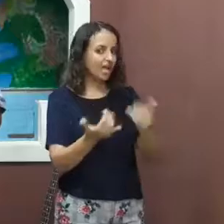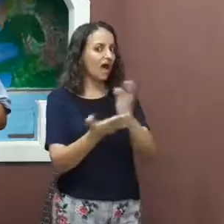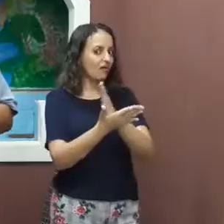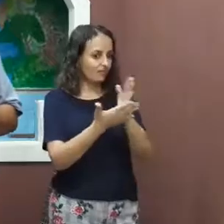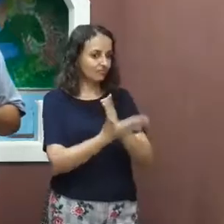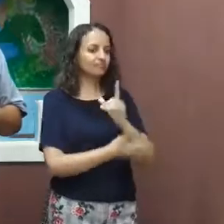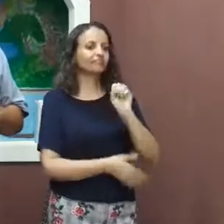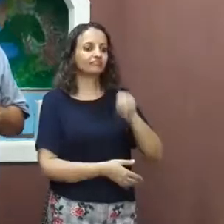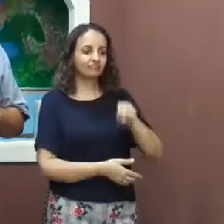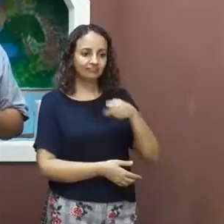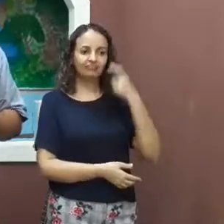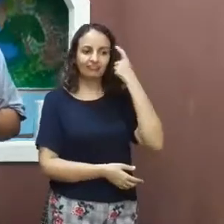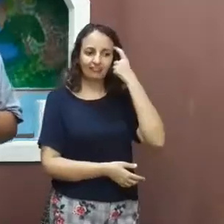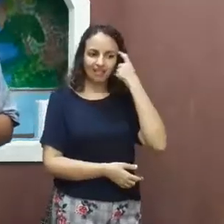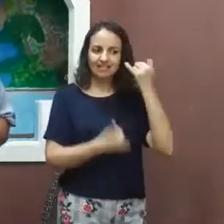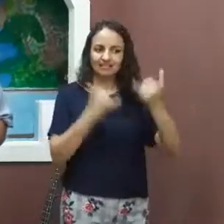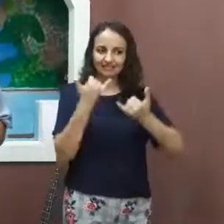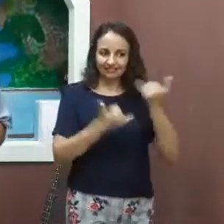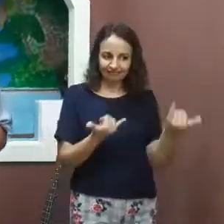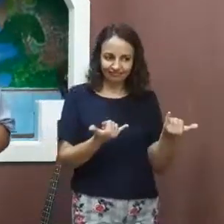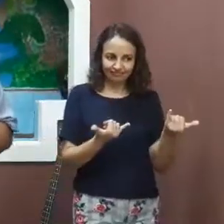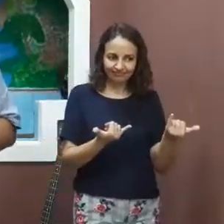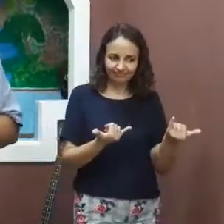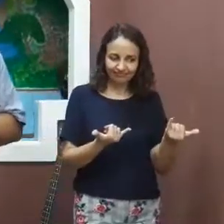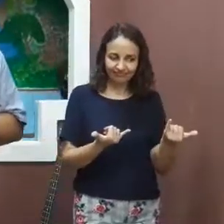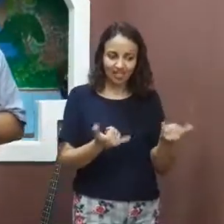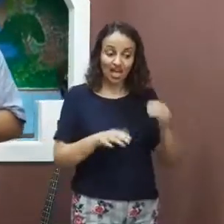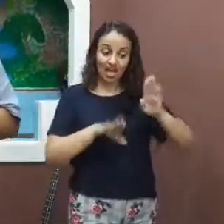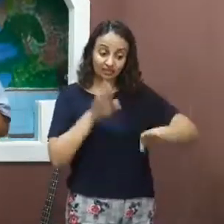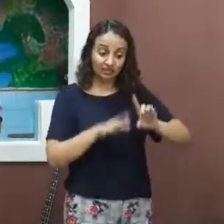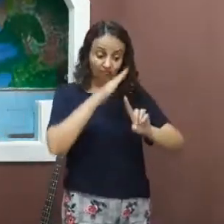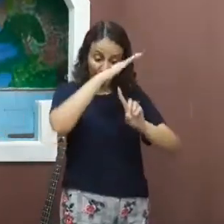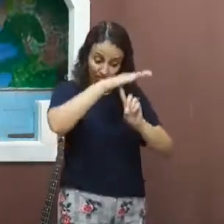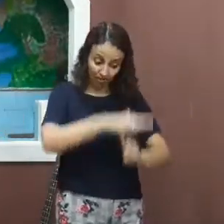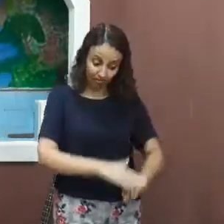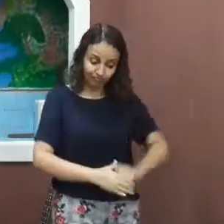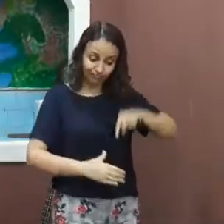Talvez você está numa depressão profunda,